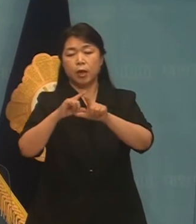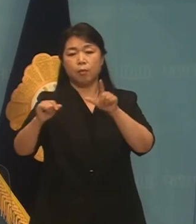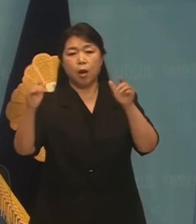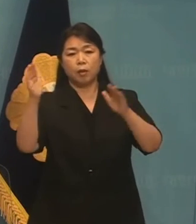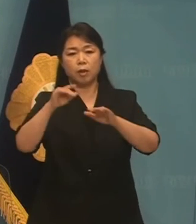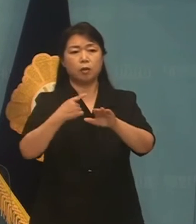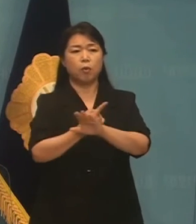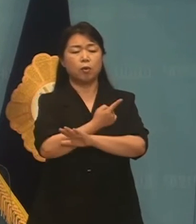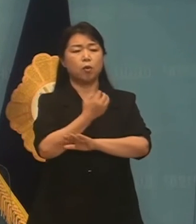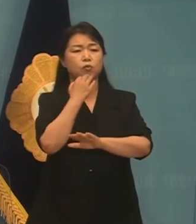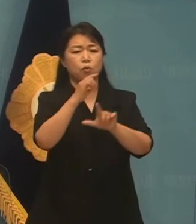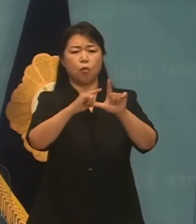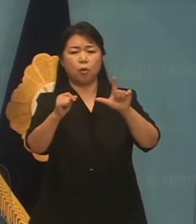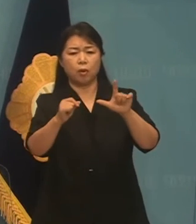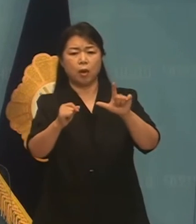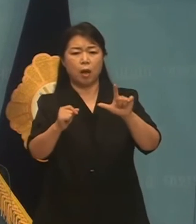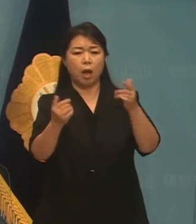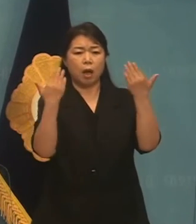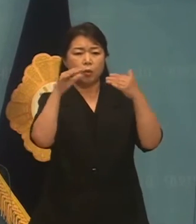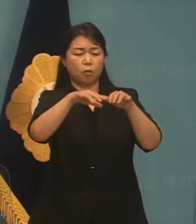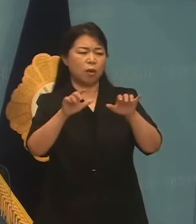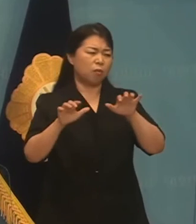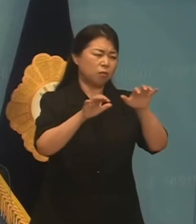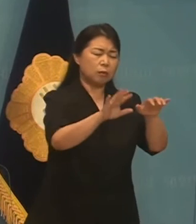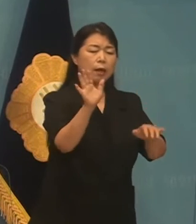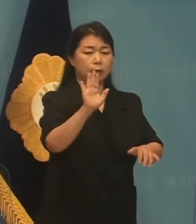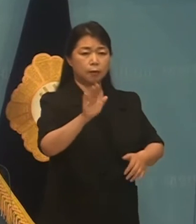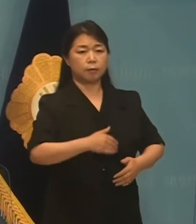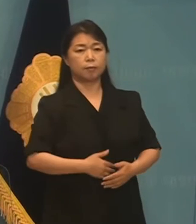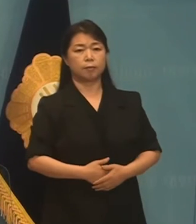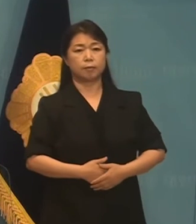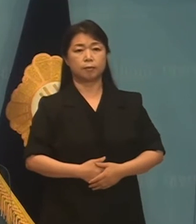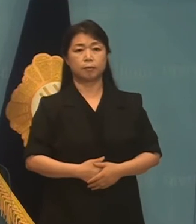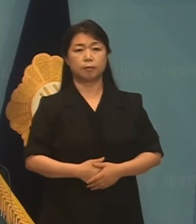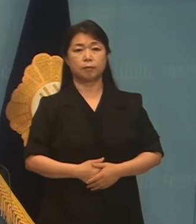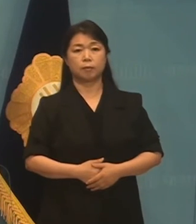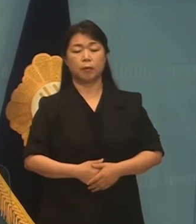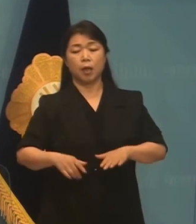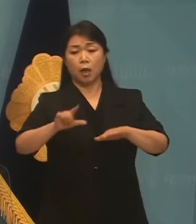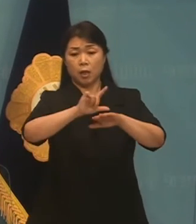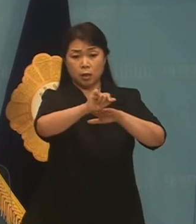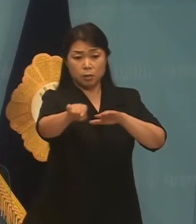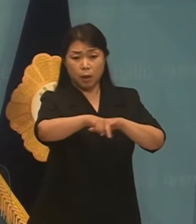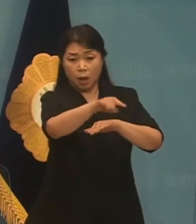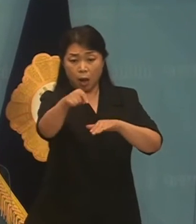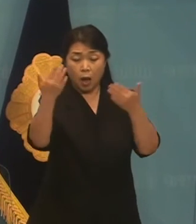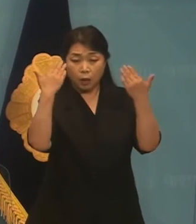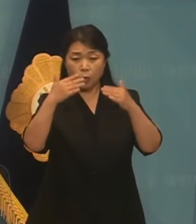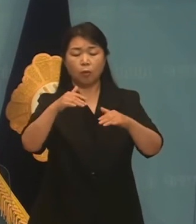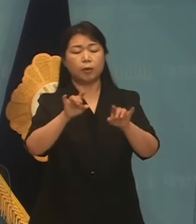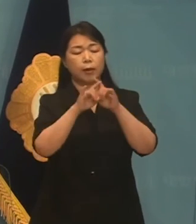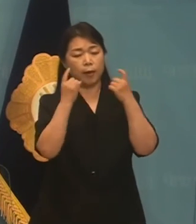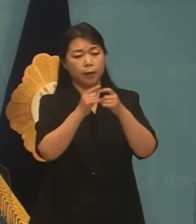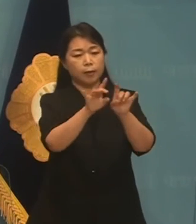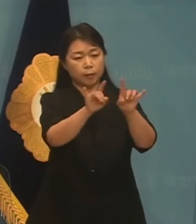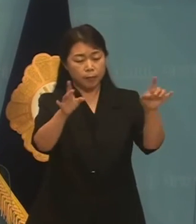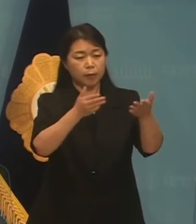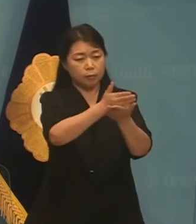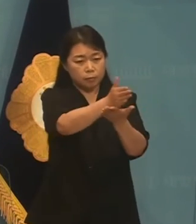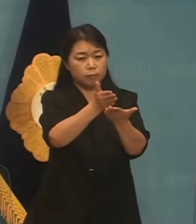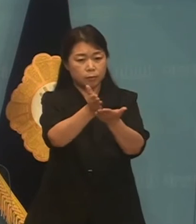이외에는 수도권 학교에 진학하지 않을 것입니다. 지방에 있는 학교를 각기